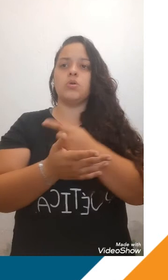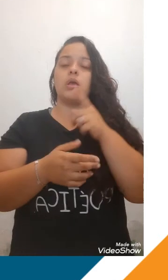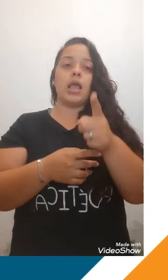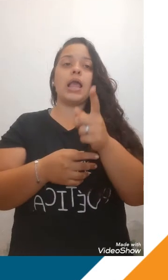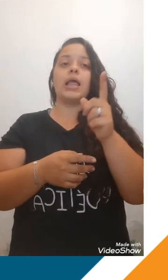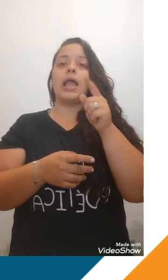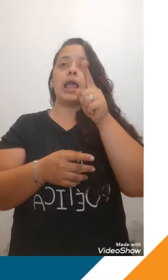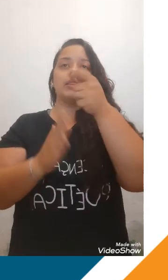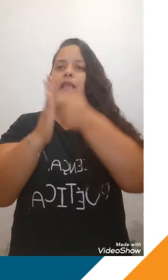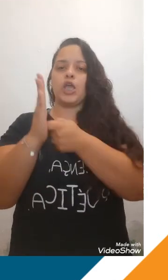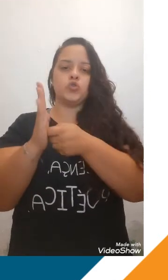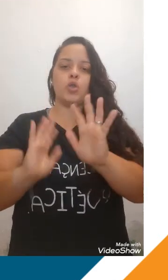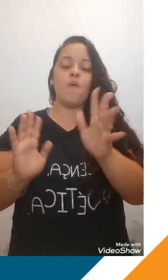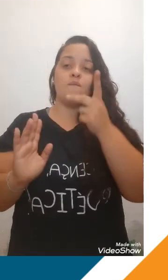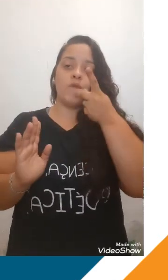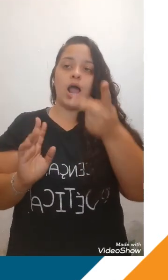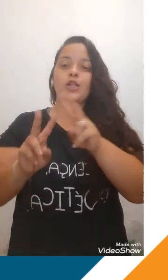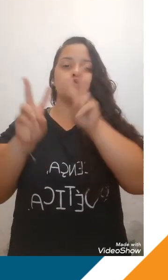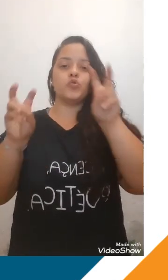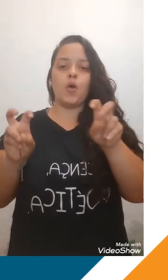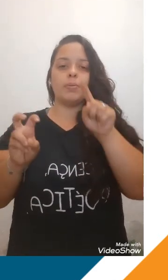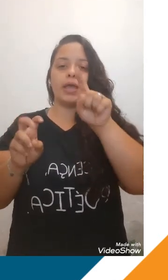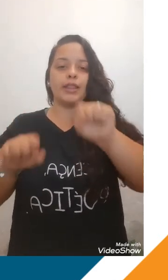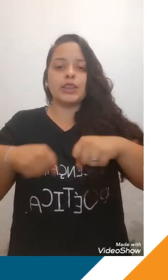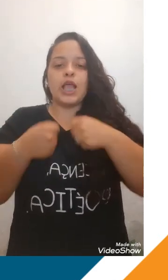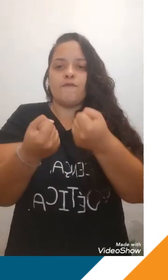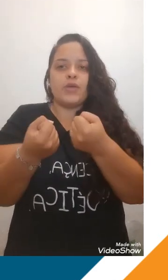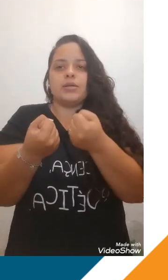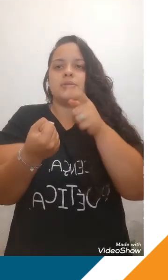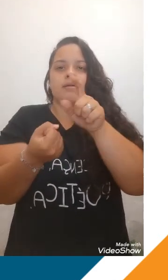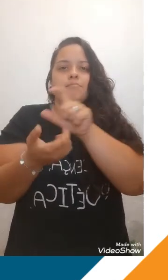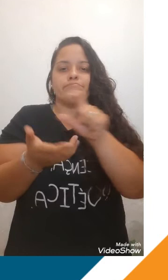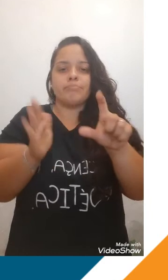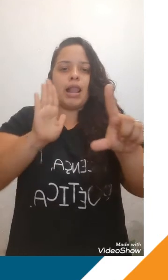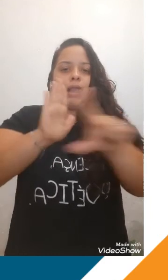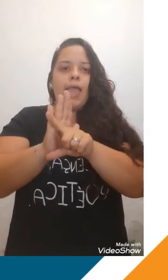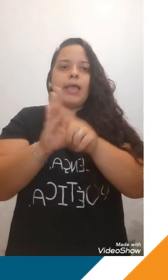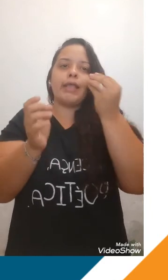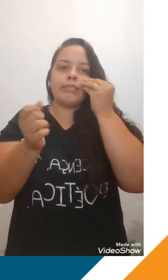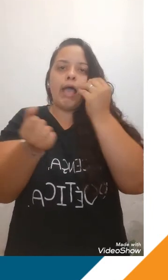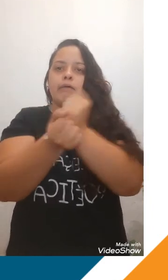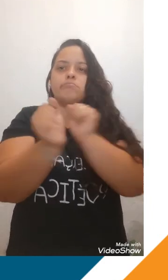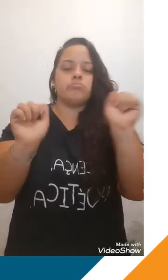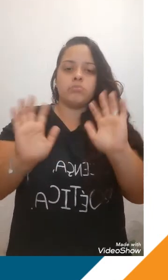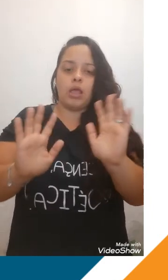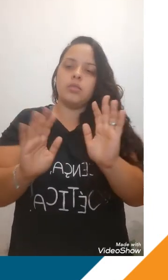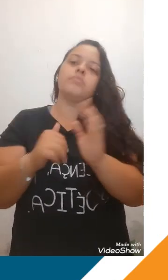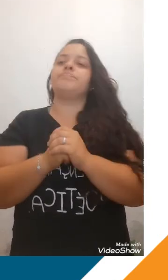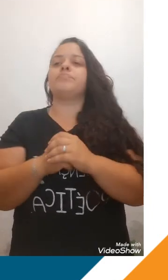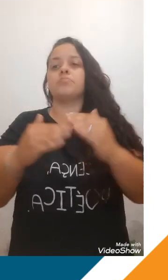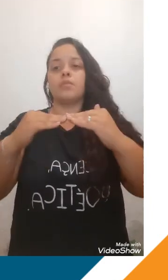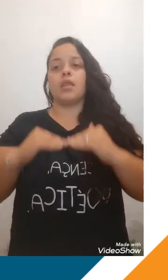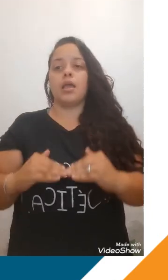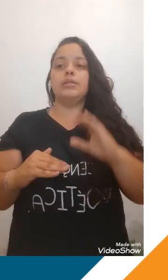texto não é claro que ele está defendendo esse tipo de atitude. C. Optava pela via legalista